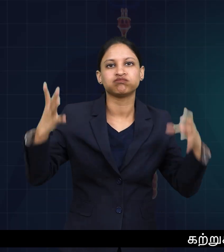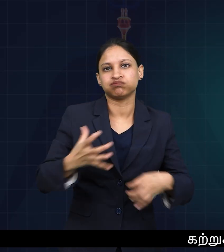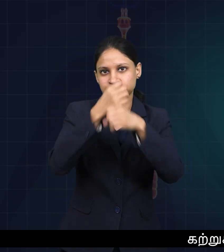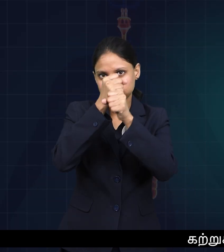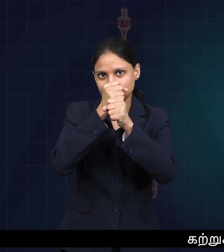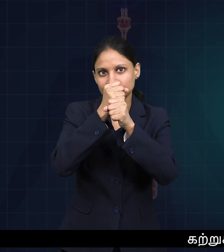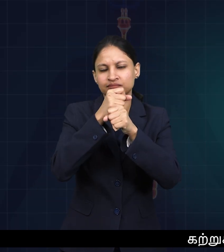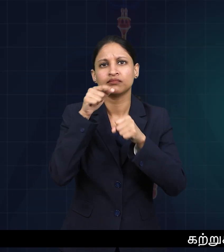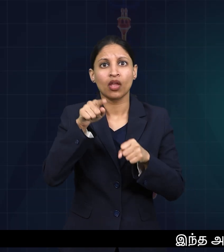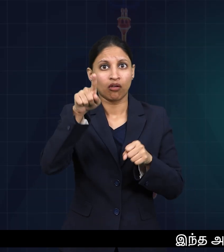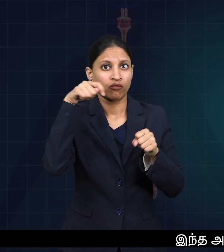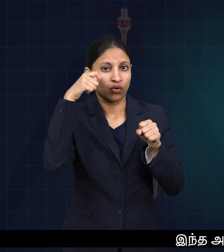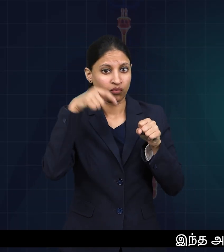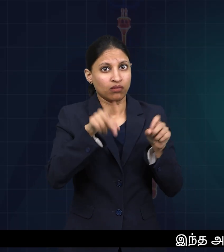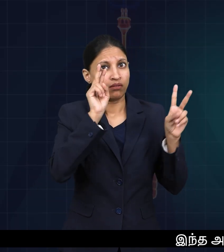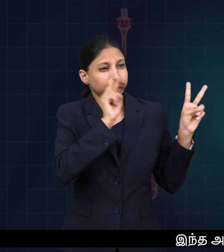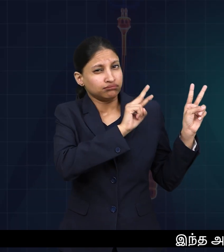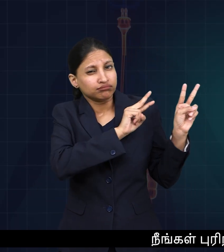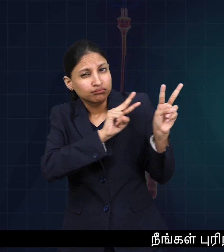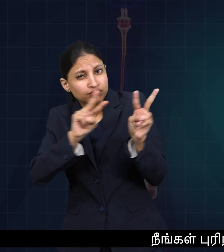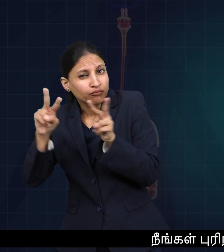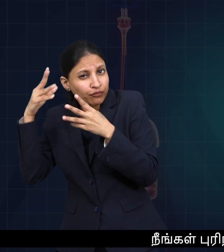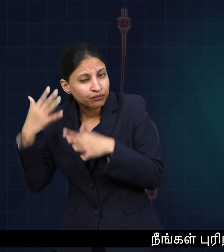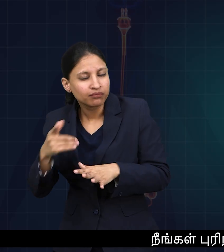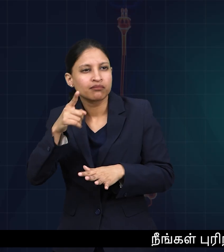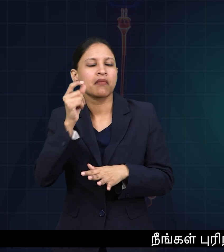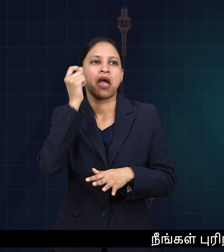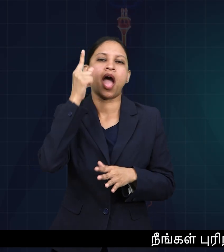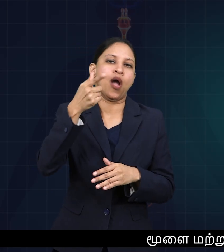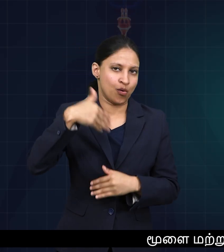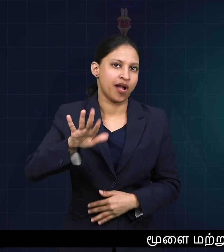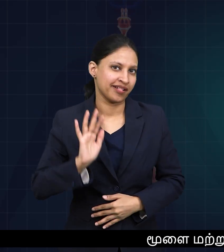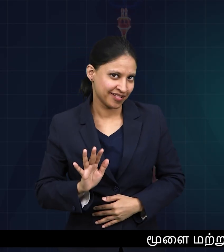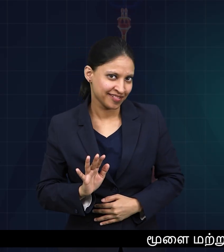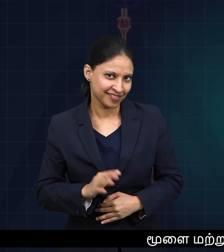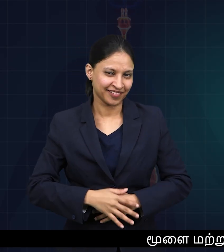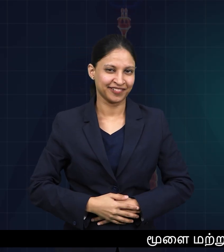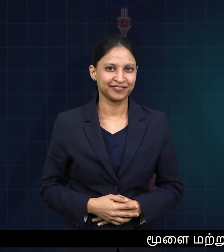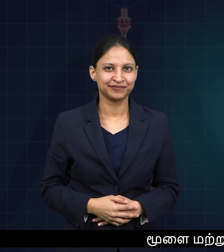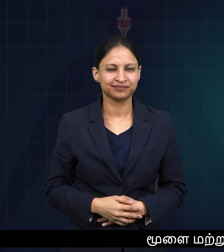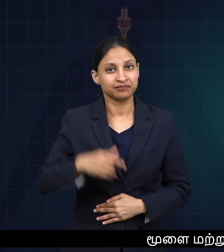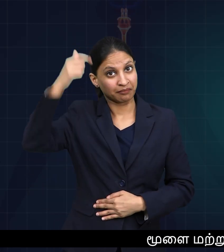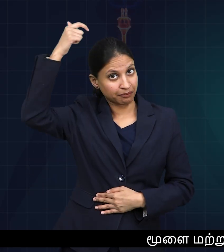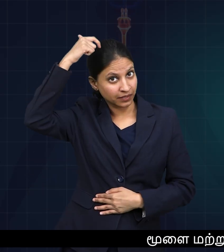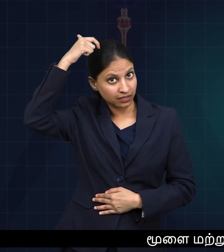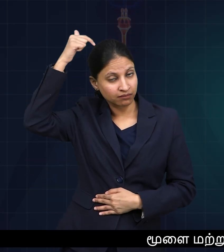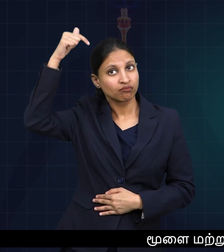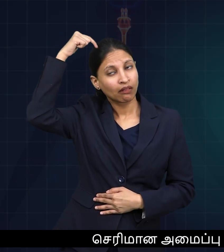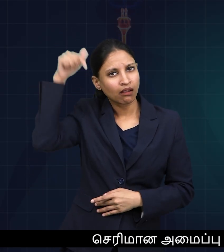கற்றுக்கொள்வீர்கள். இந்த அமர்வின் முடிவில் நீங்கள் புரிந்து கொள்ள முடியும்: மூளை மற்றும் அதன்